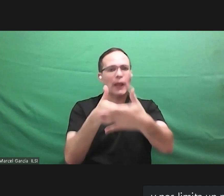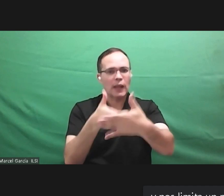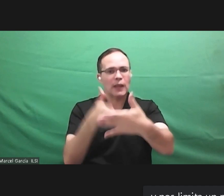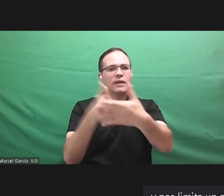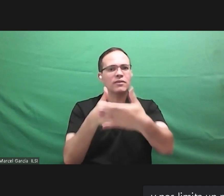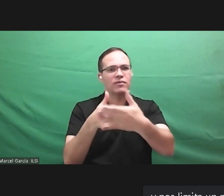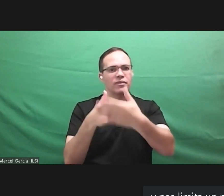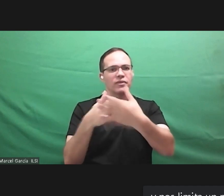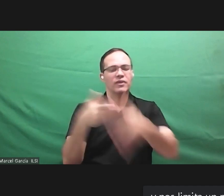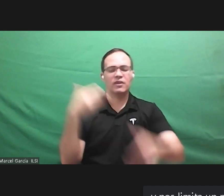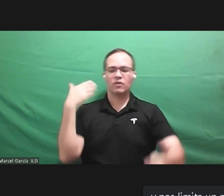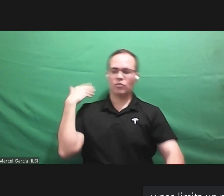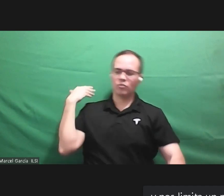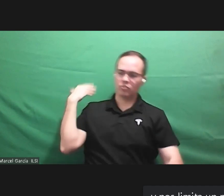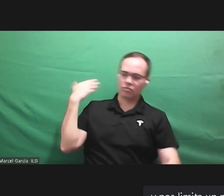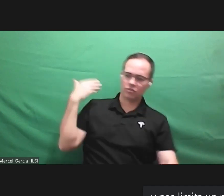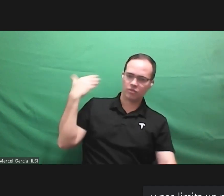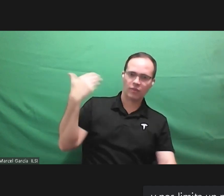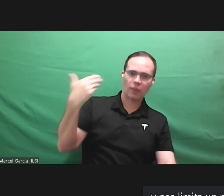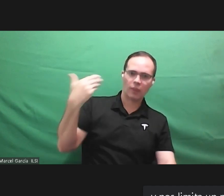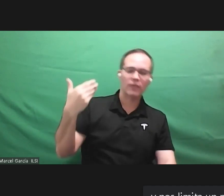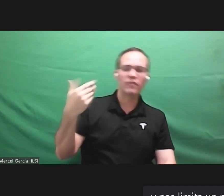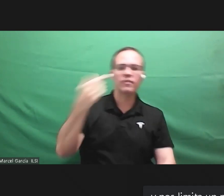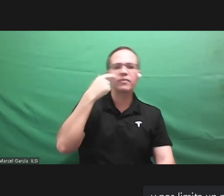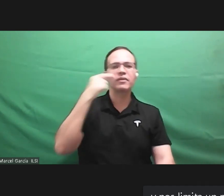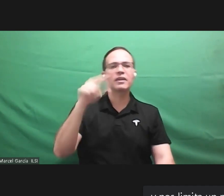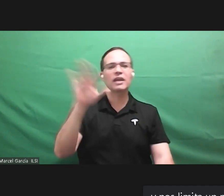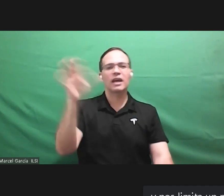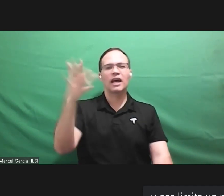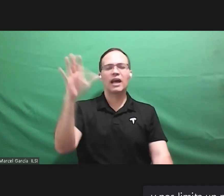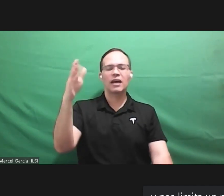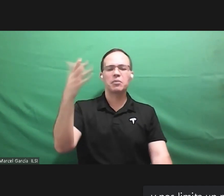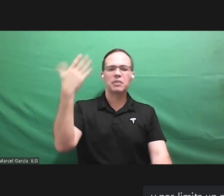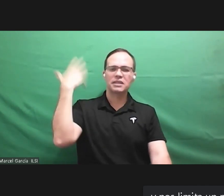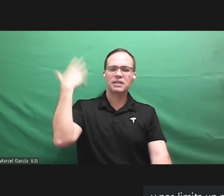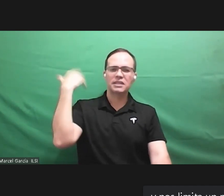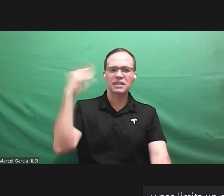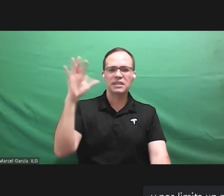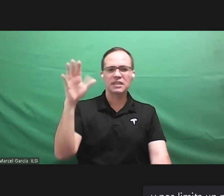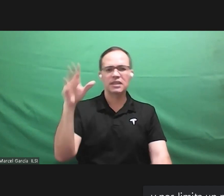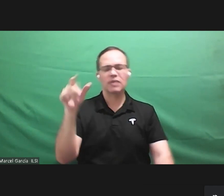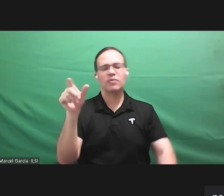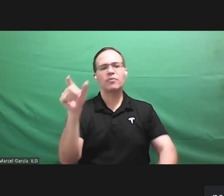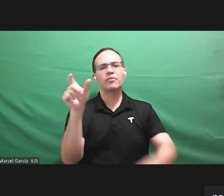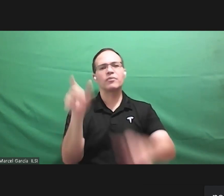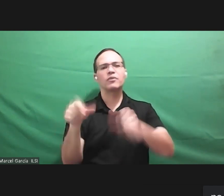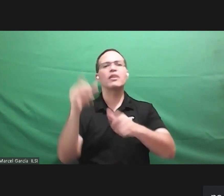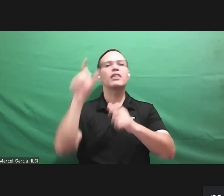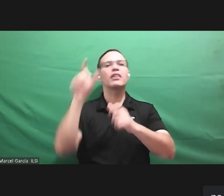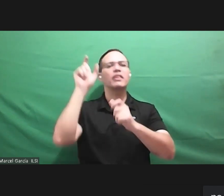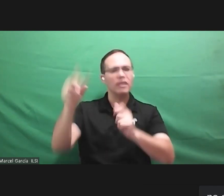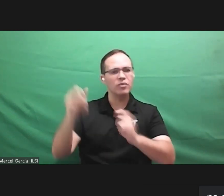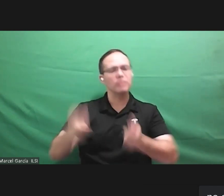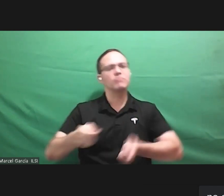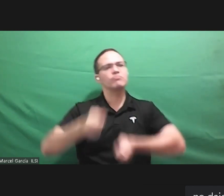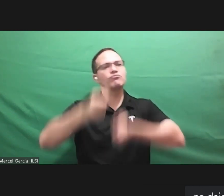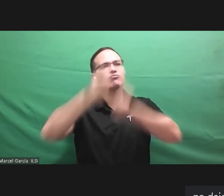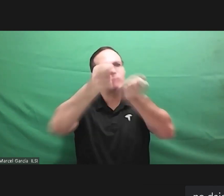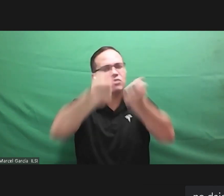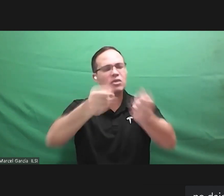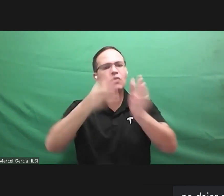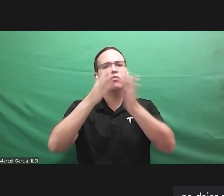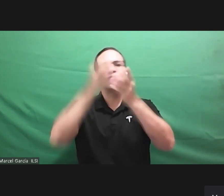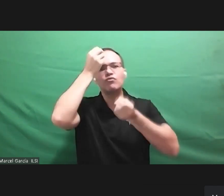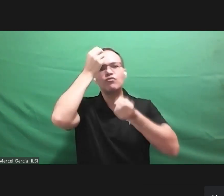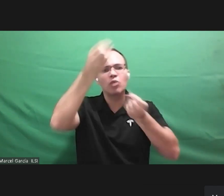slide, siempre no dejar a nadie atrás. Los datos deben ser recopilados para que todos los indicadores puedan